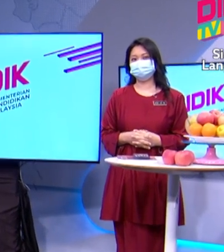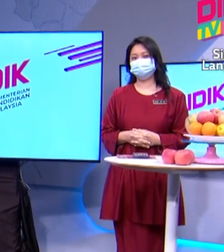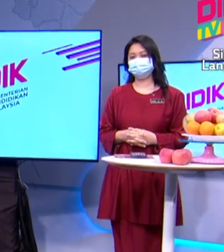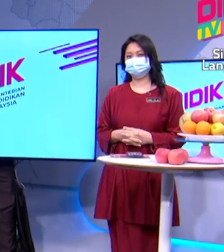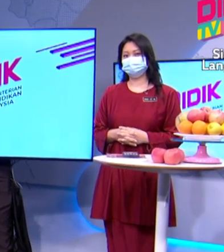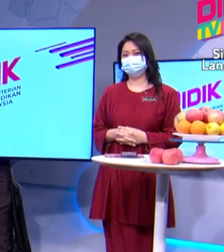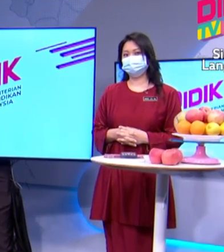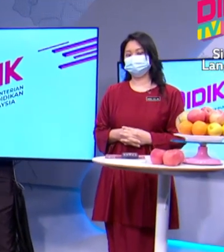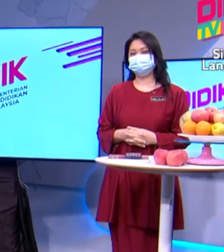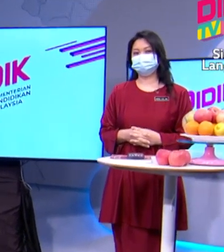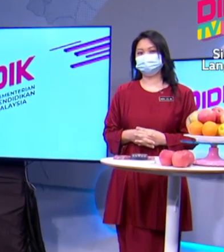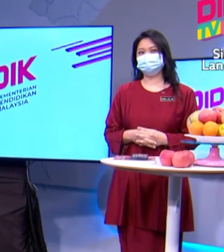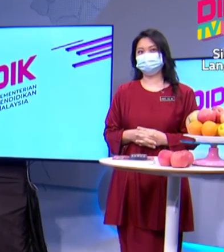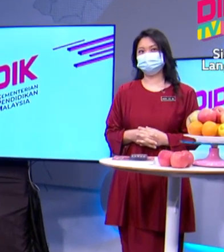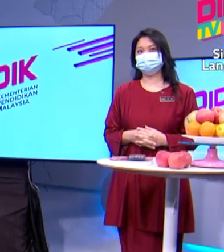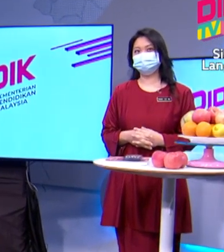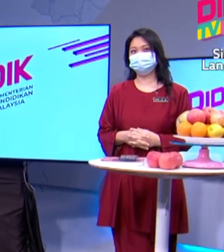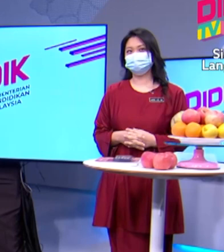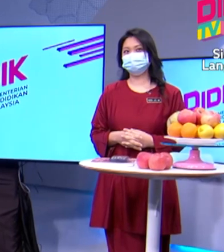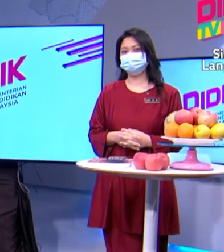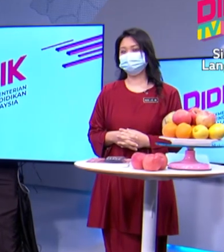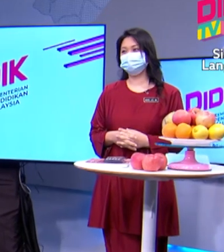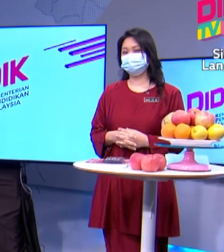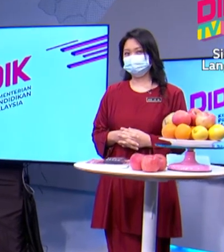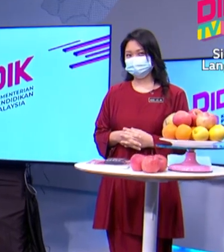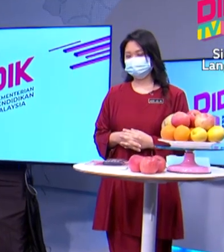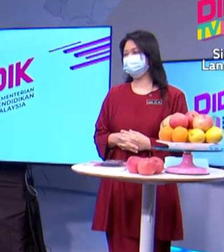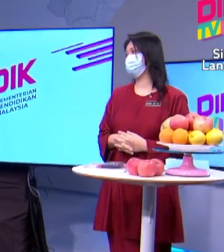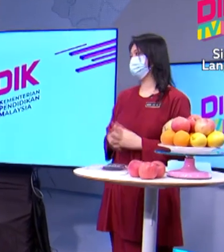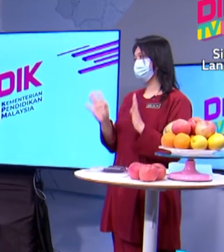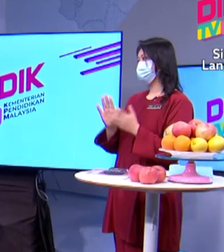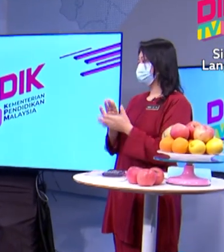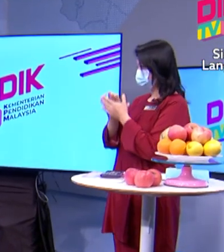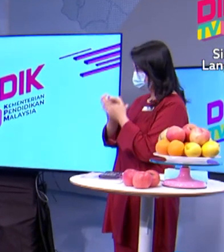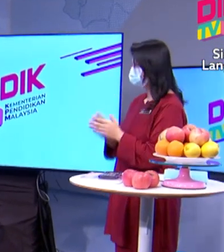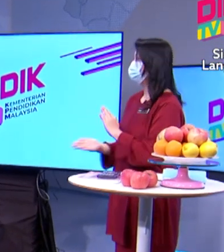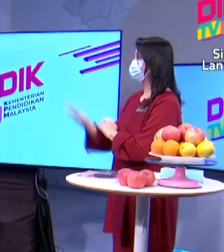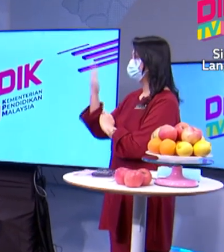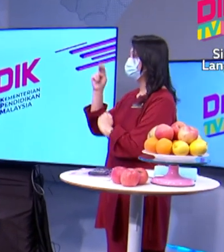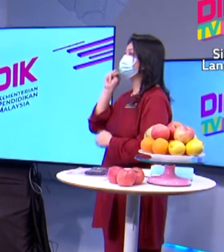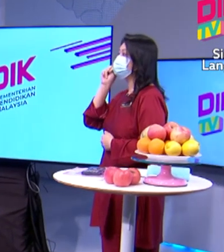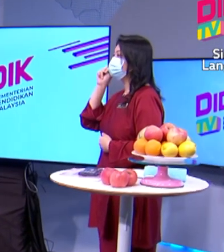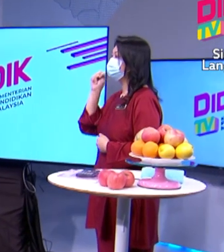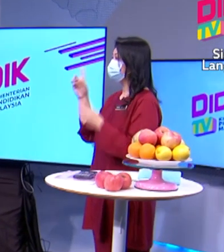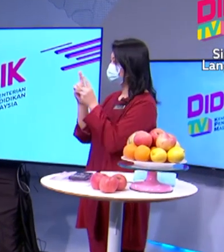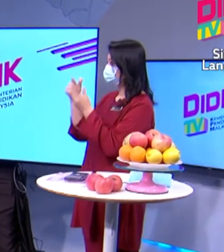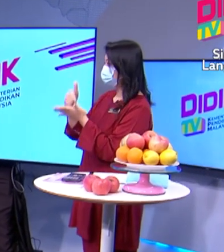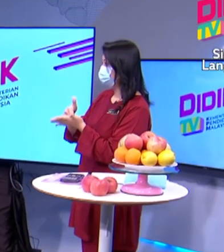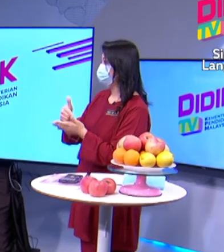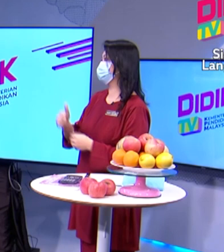integrasi dari SMK Sultan Abdul Samad ygopro kabar Hai selamat pagi sampai jumpa lagi ya